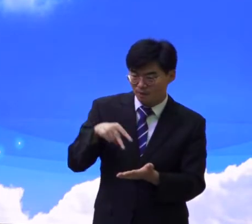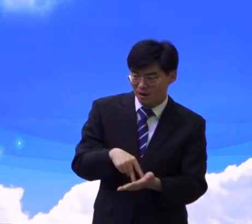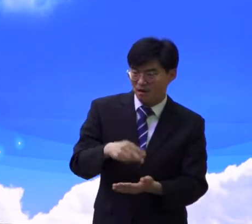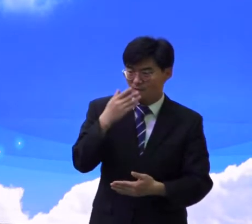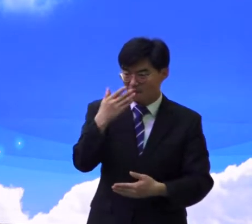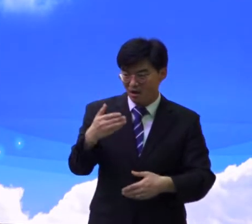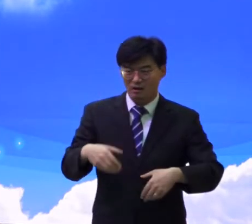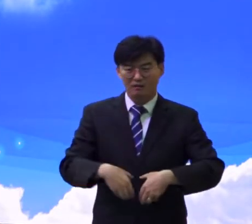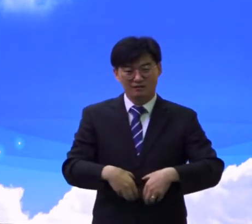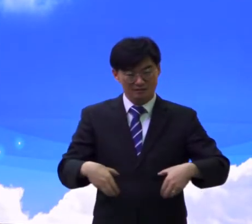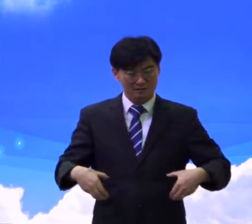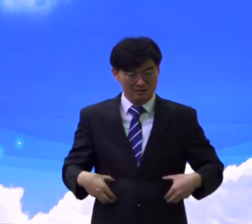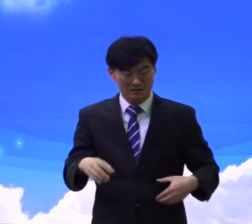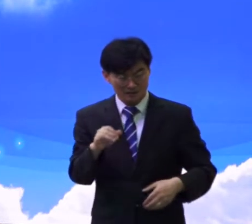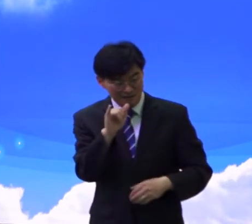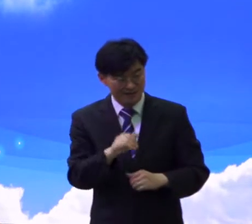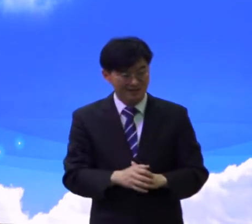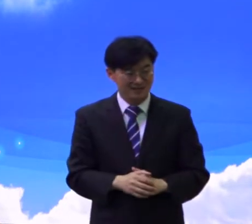달려가기는커녕